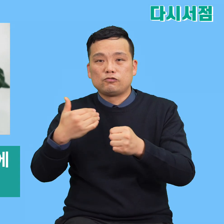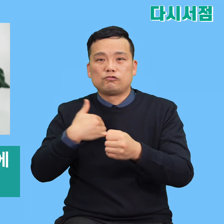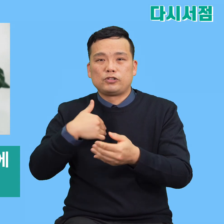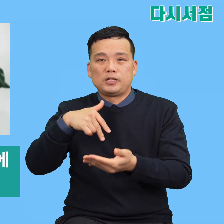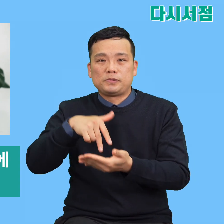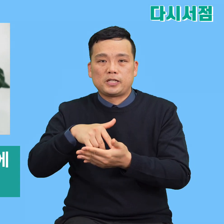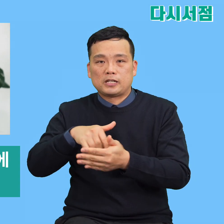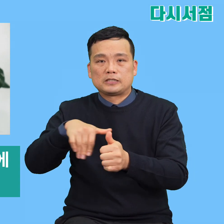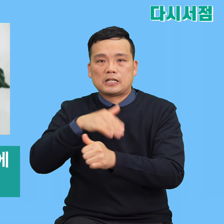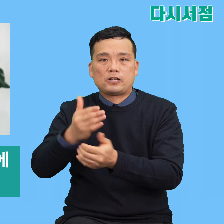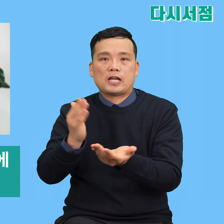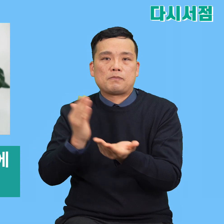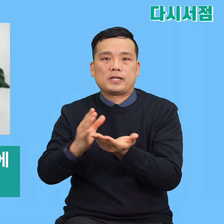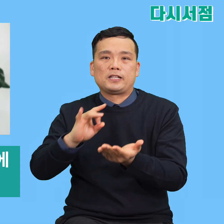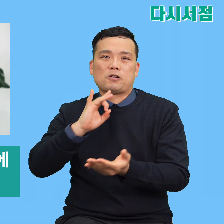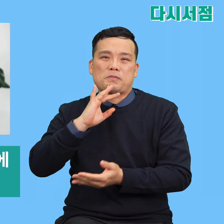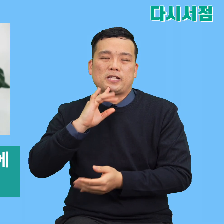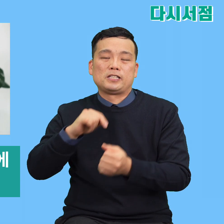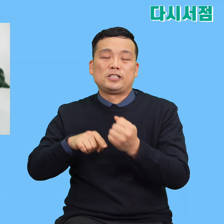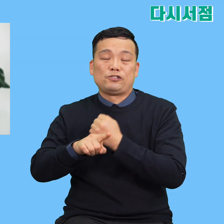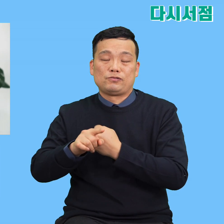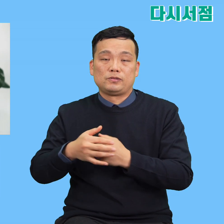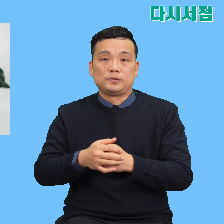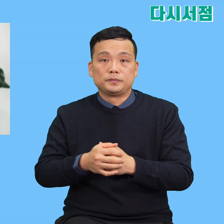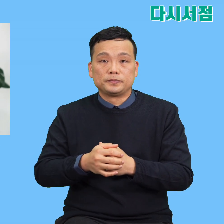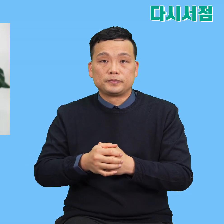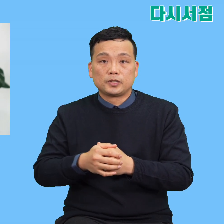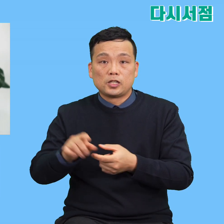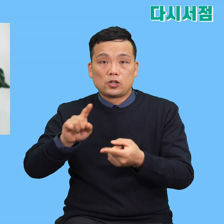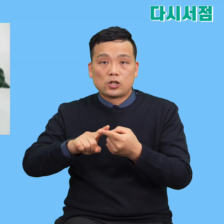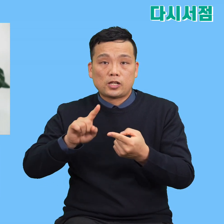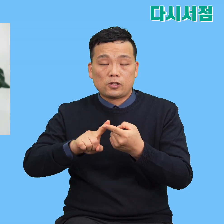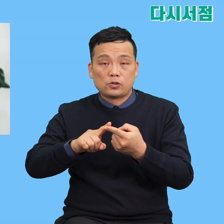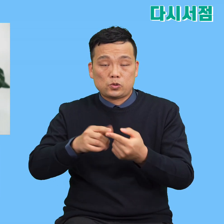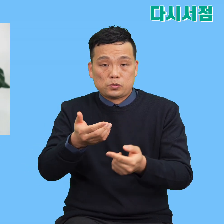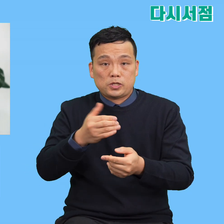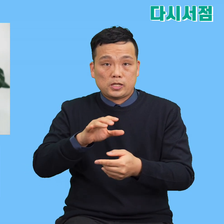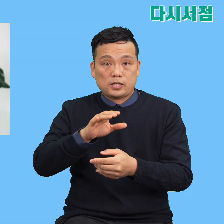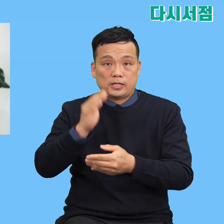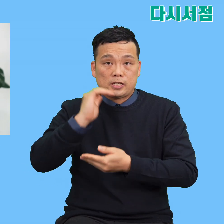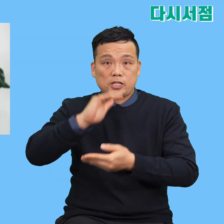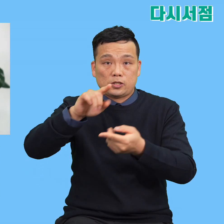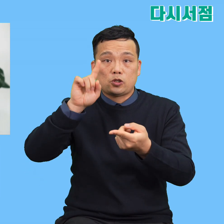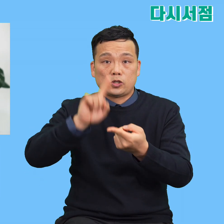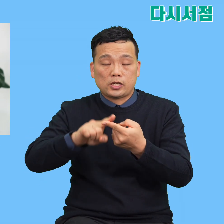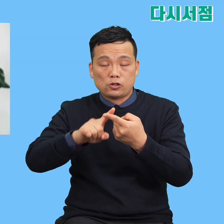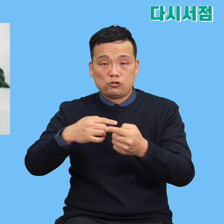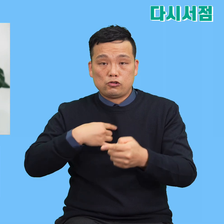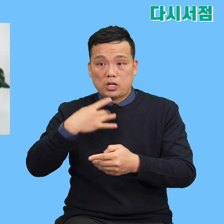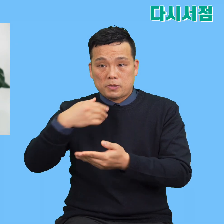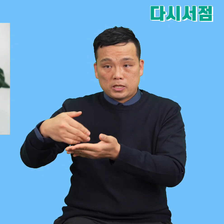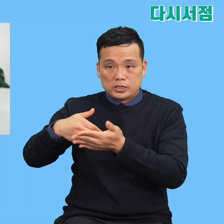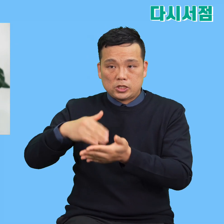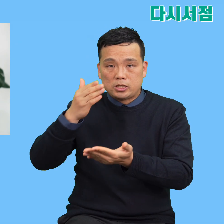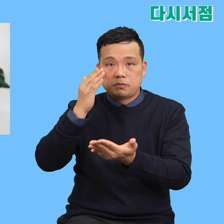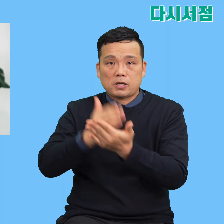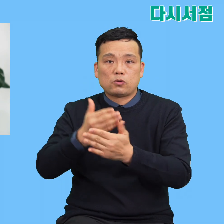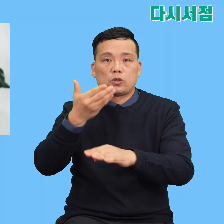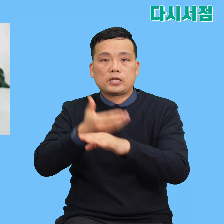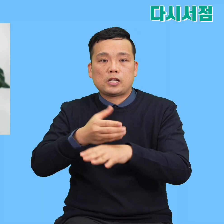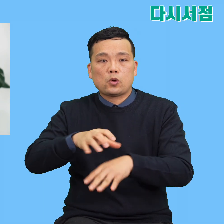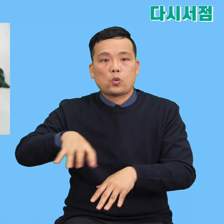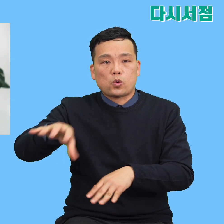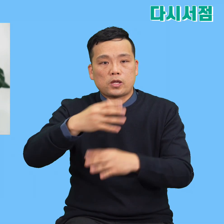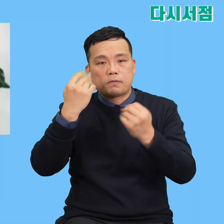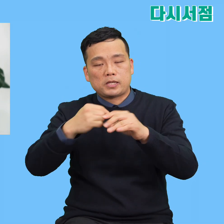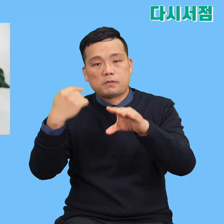안 맞았던 거기 때문에, 이것도 계속 같은 얘기 반복 같은데, 여러 책방에 한번 입고 메일을 보내보세요. 그러면은